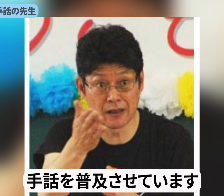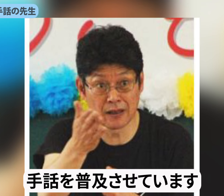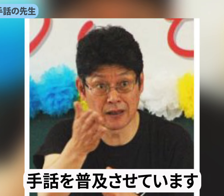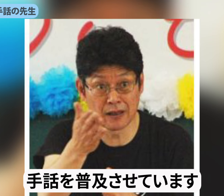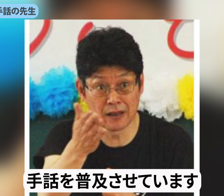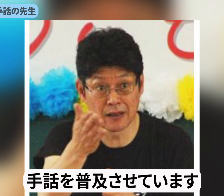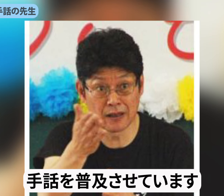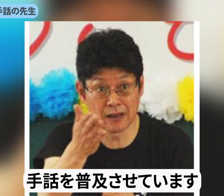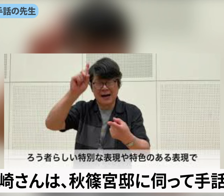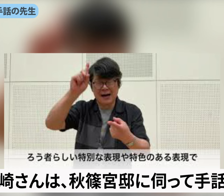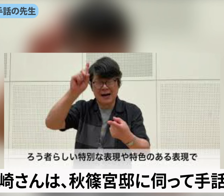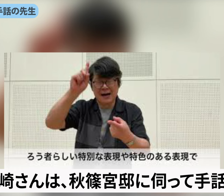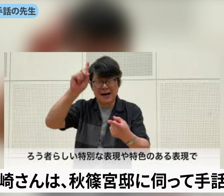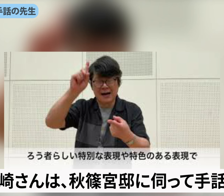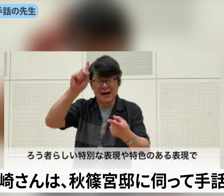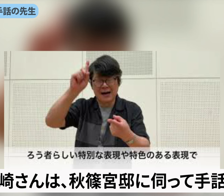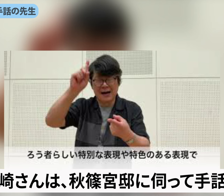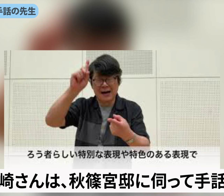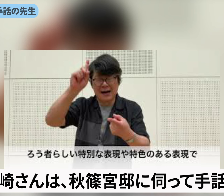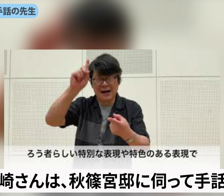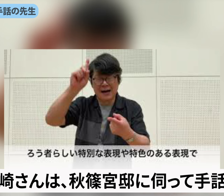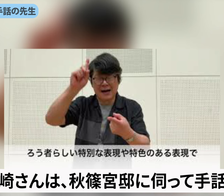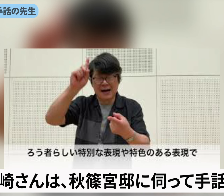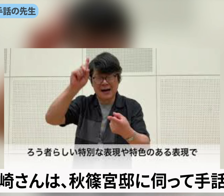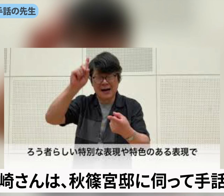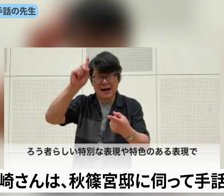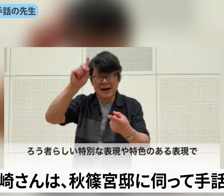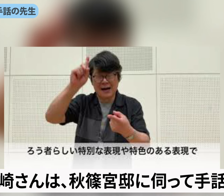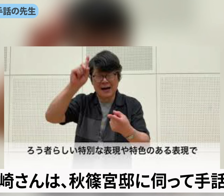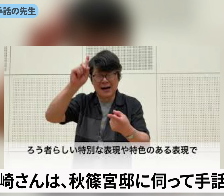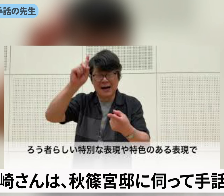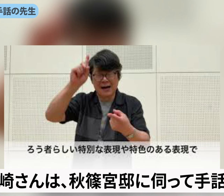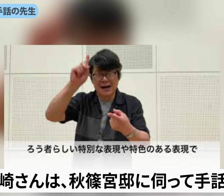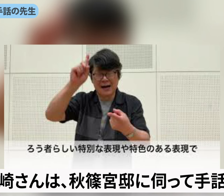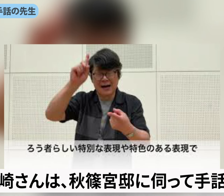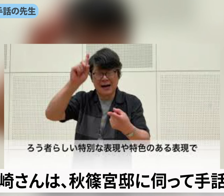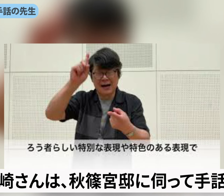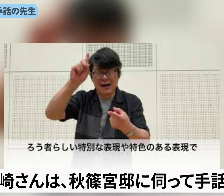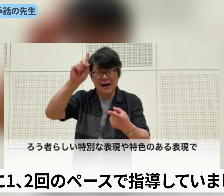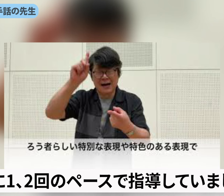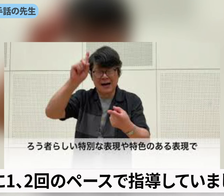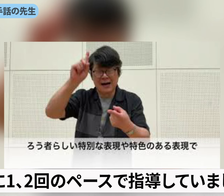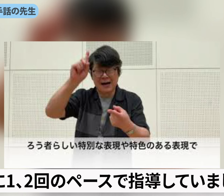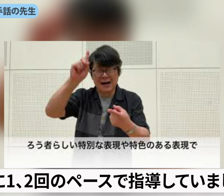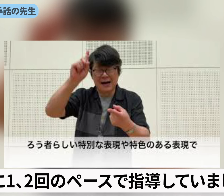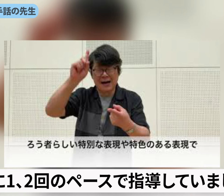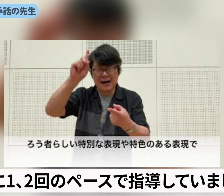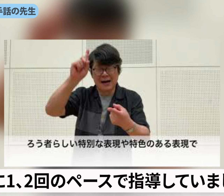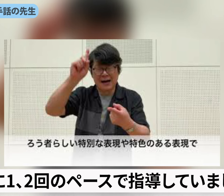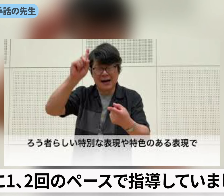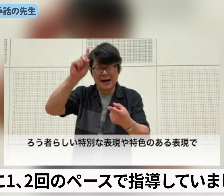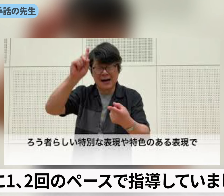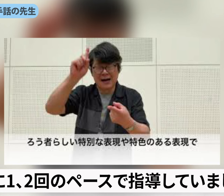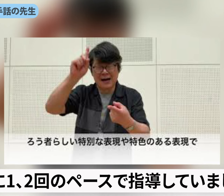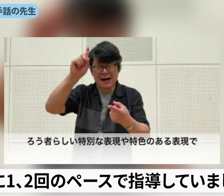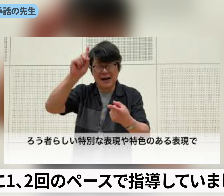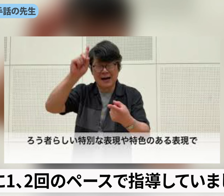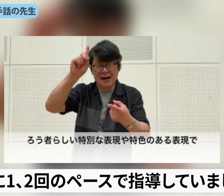。井崎さんは秋篠宮邸に伺って手話を月に1、2回のペースで指導していました